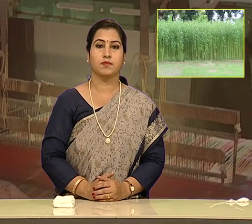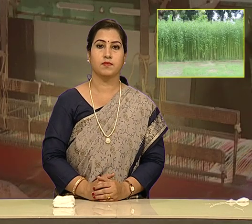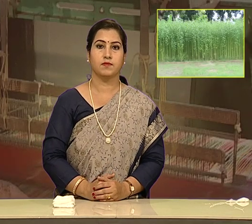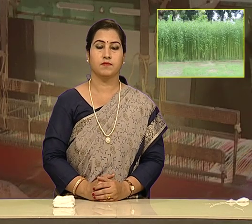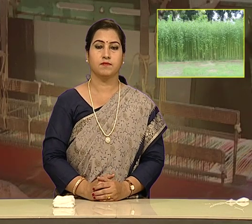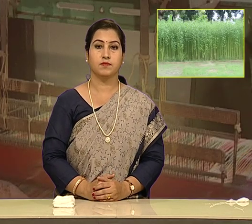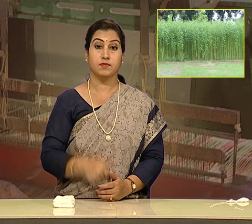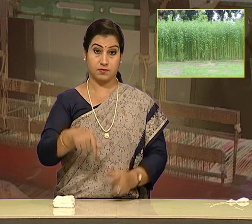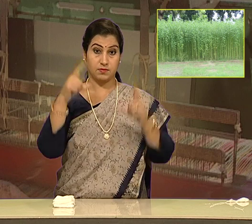यह चित्र